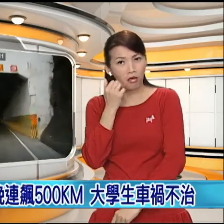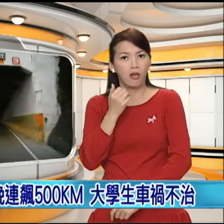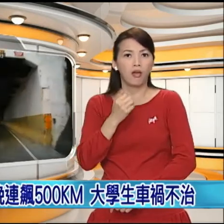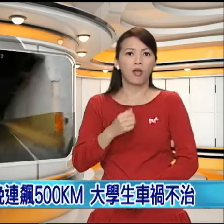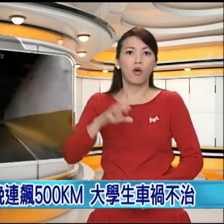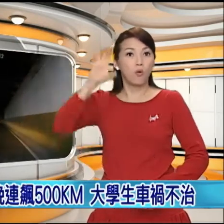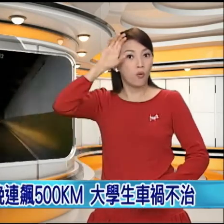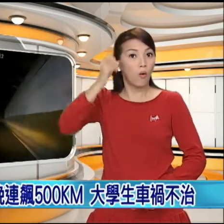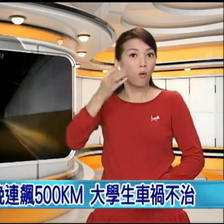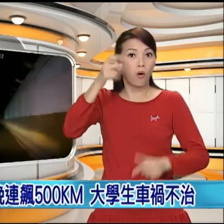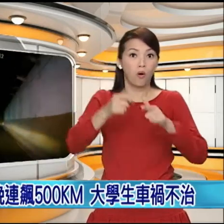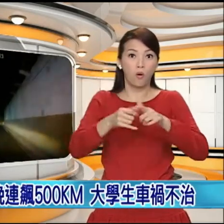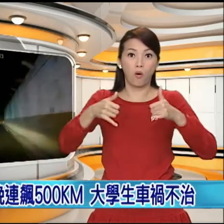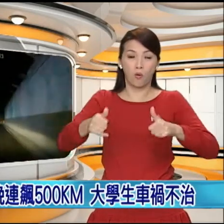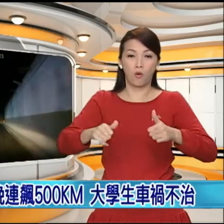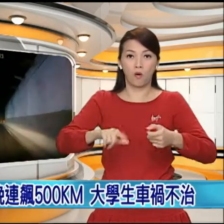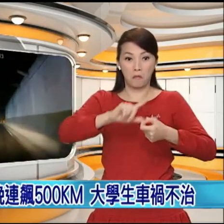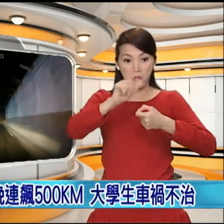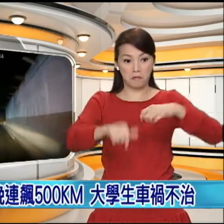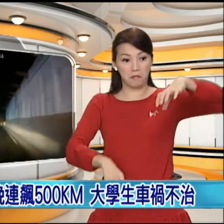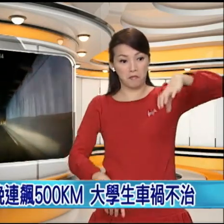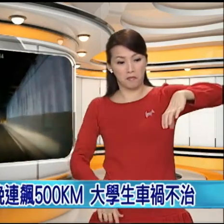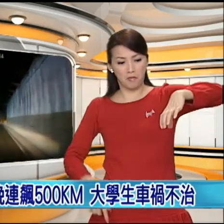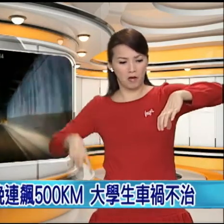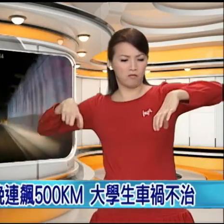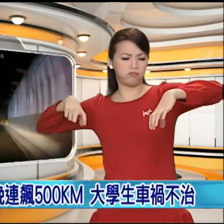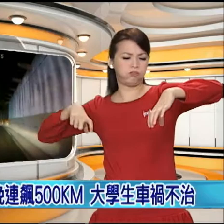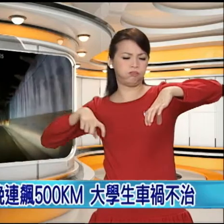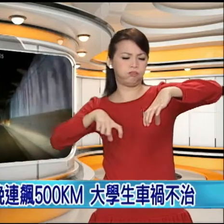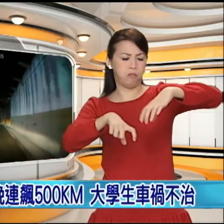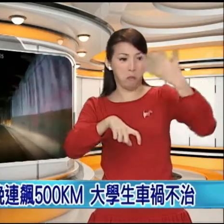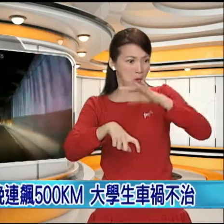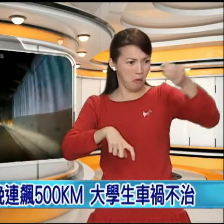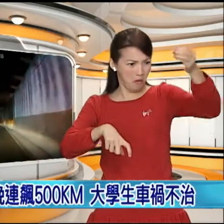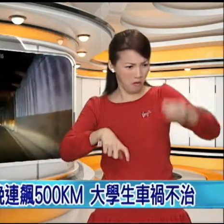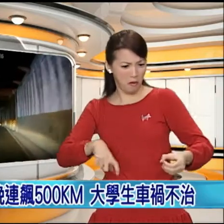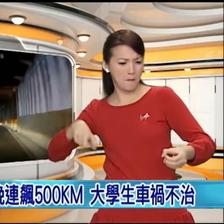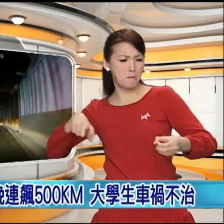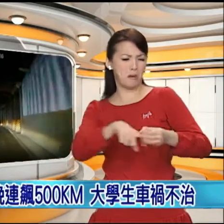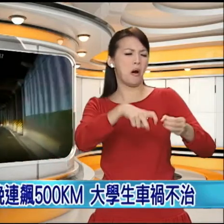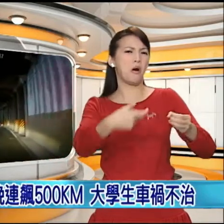子，就在新年的第一天失去了宝贵的生命。